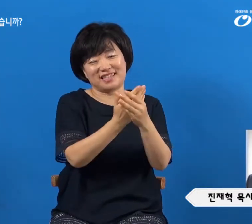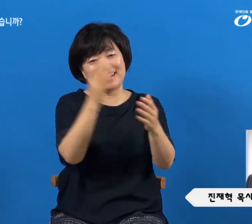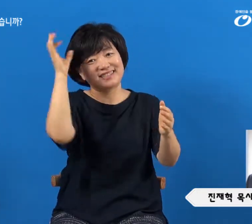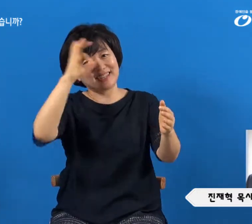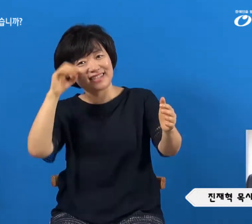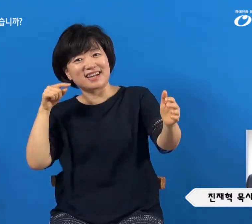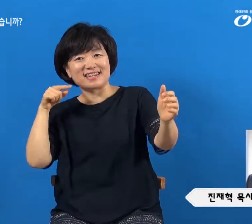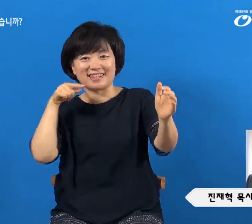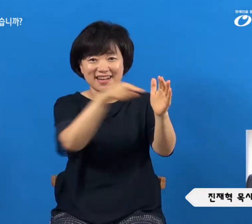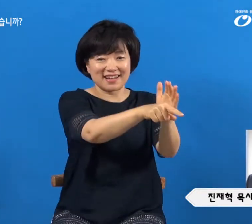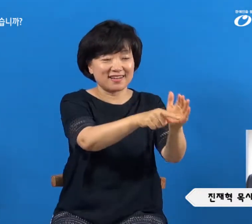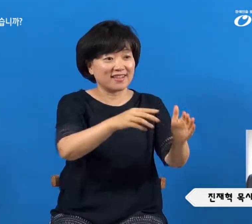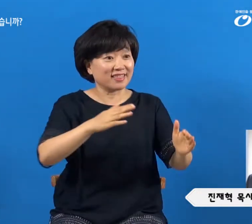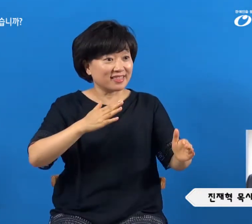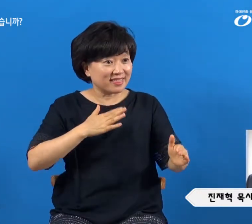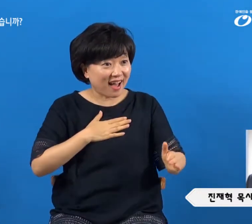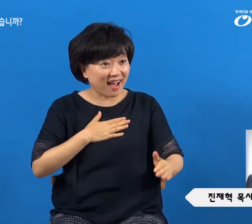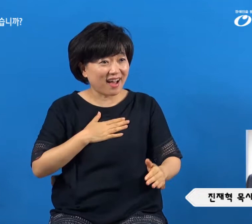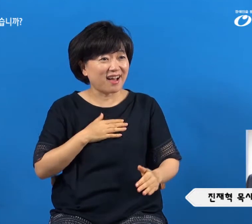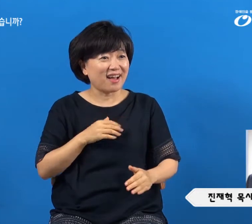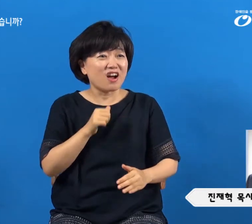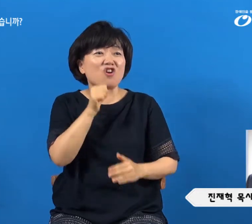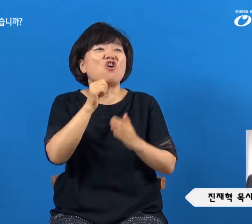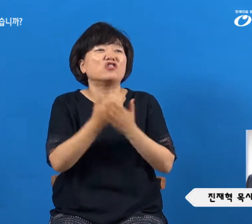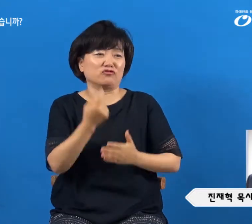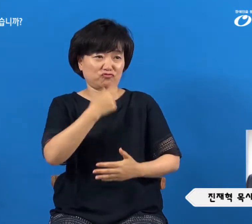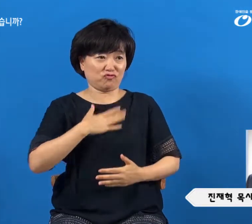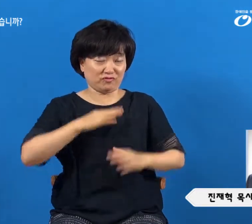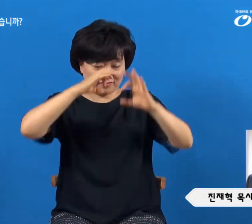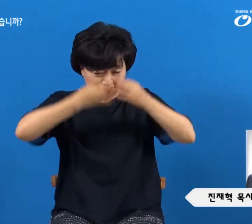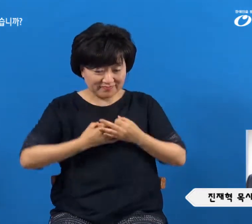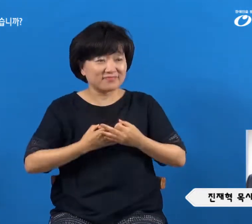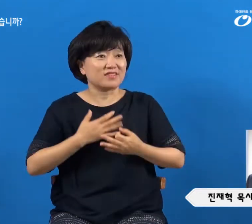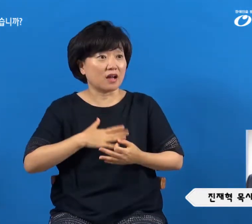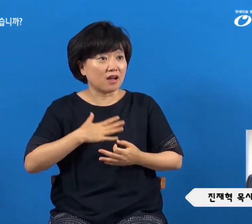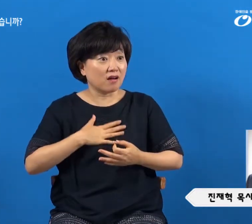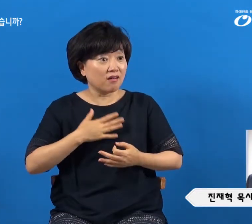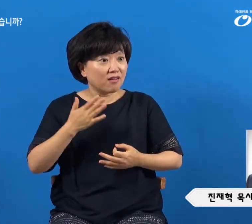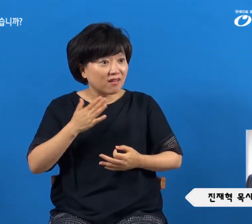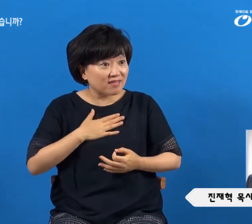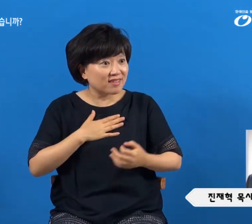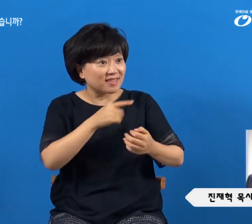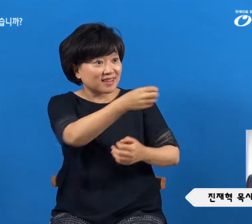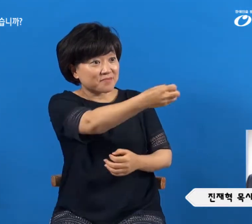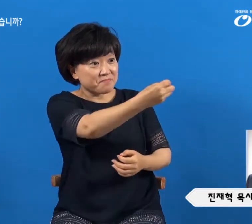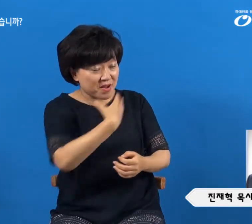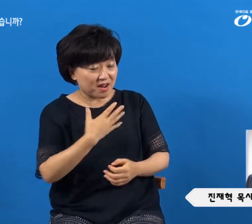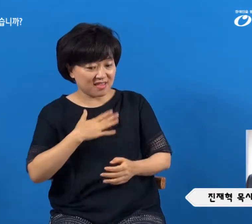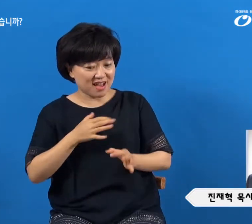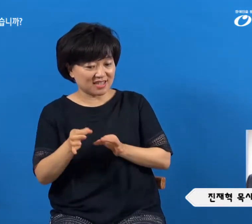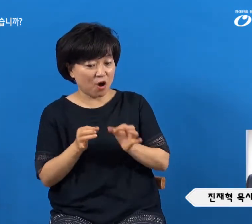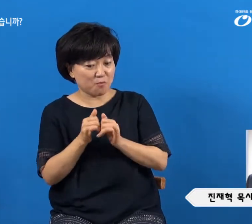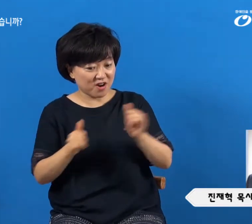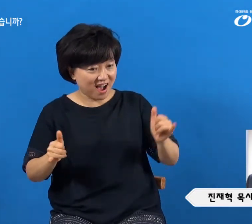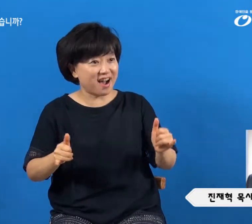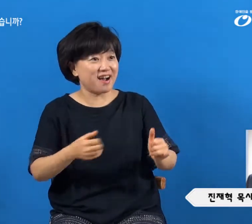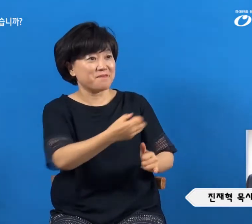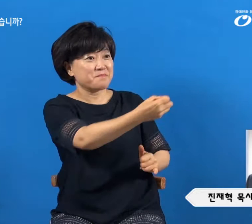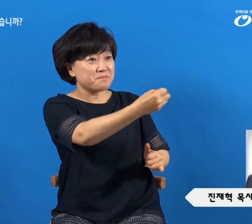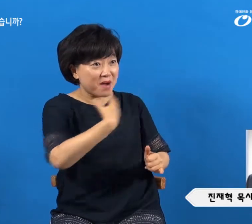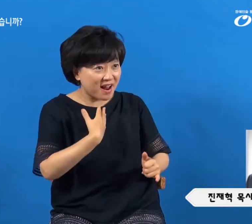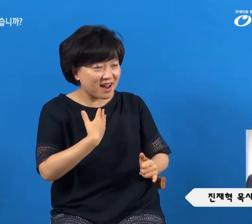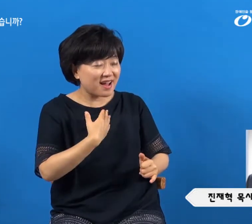것이라고 생각했습니다. 그런데 당신이 와서 당신은 나와 같은 사업가라는 그 말을 듣는 순간